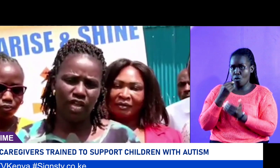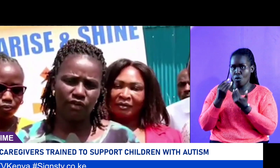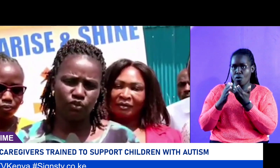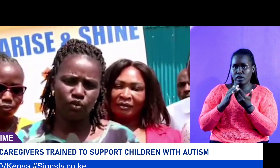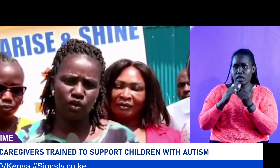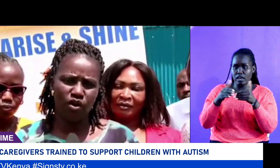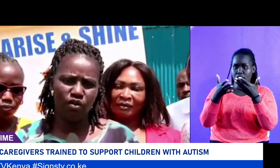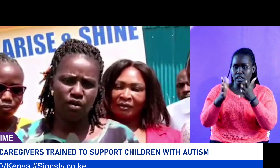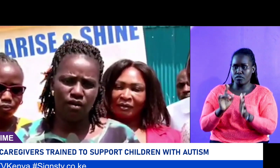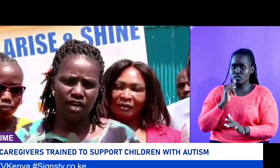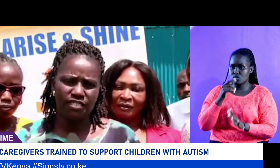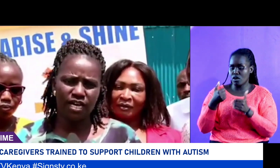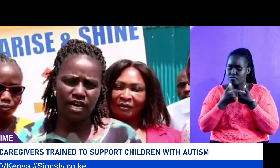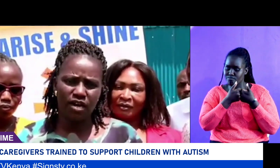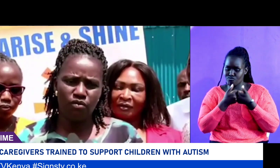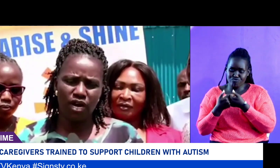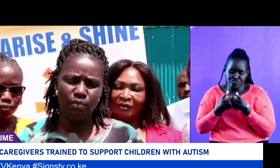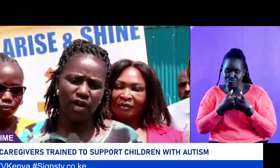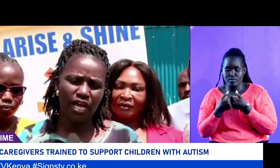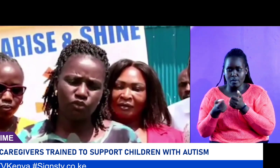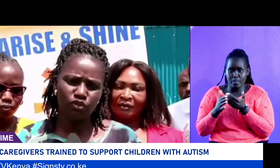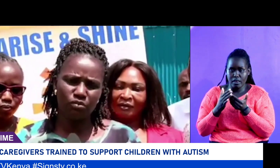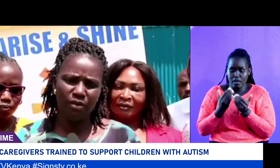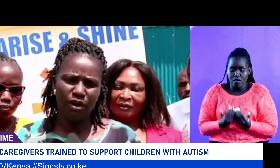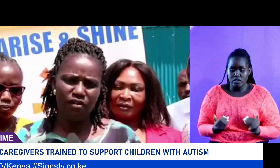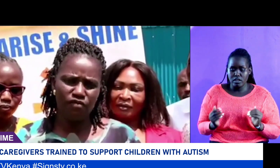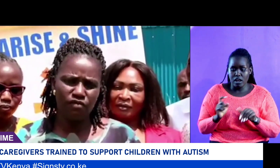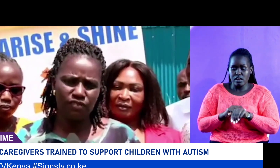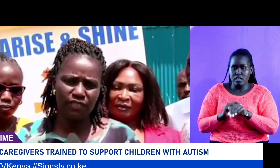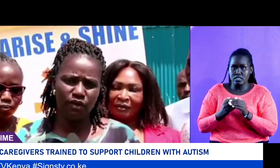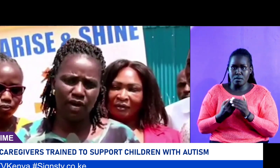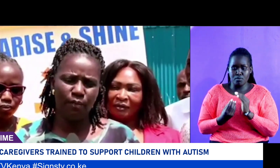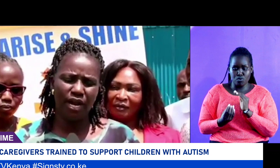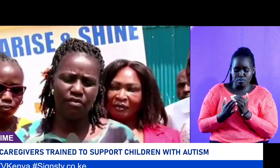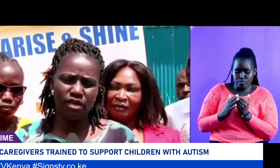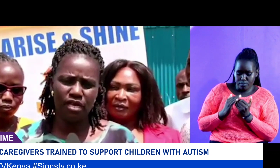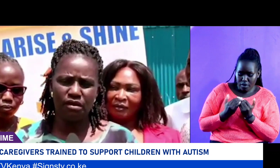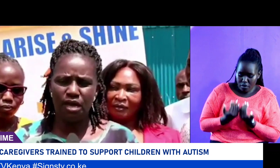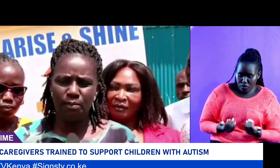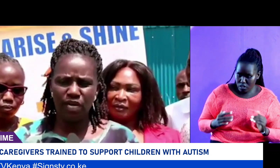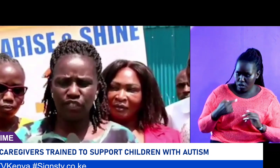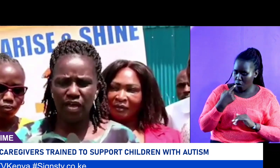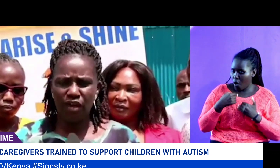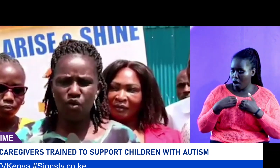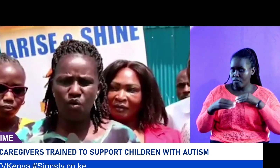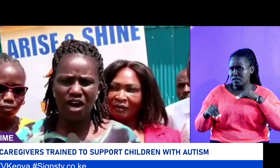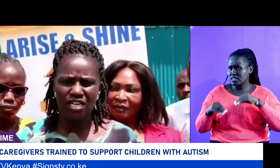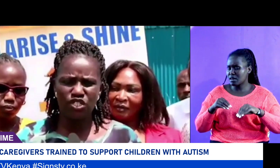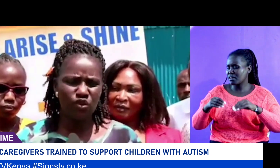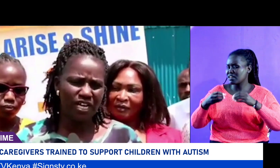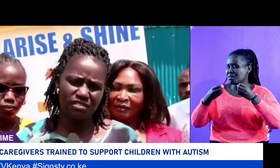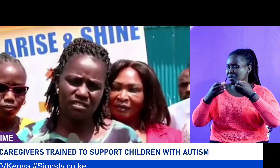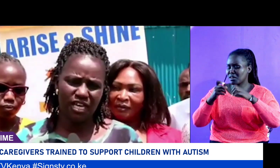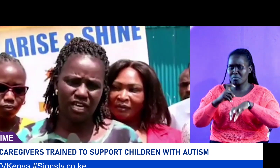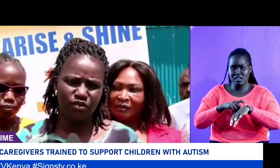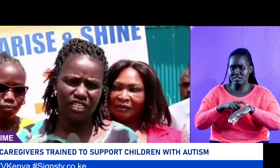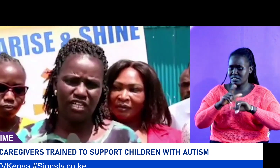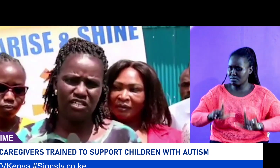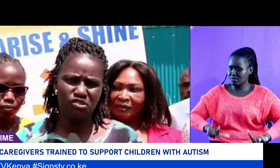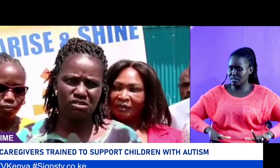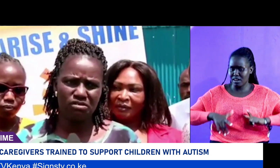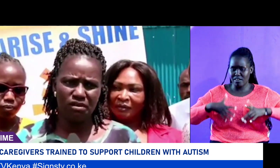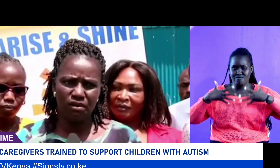changamoto kulea watoto wao. Sasa unapolea mtoto mlemavu mara nyingi maisha yako huwa sio rahisi